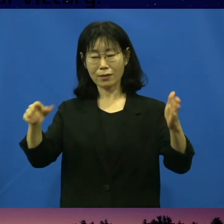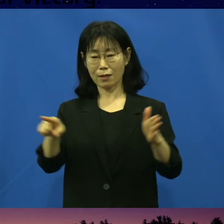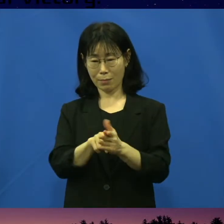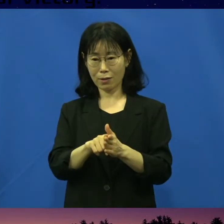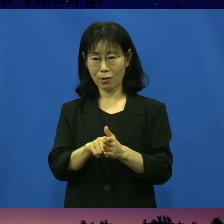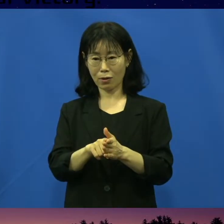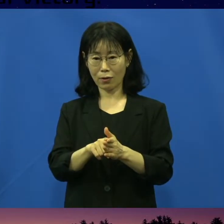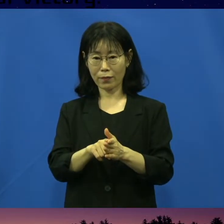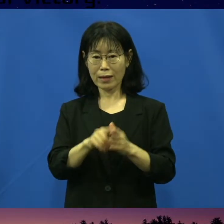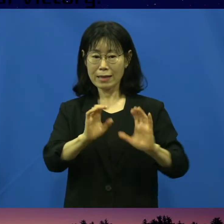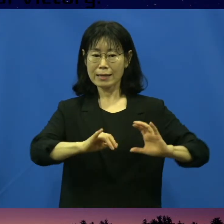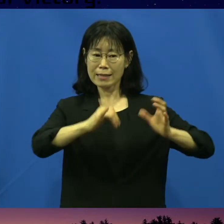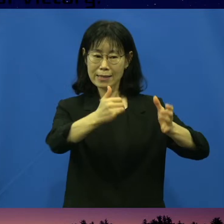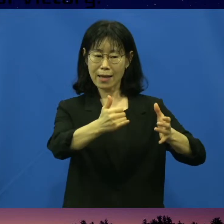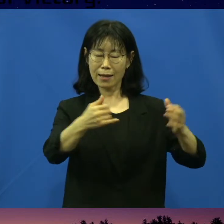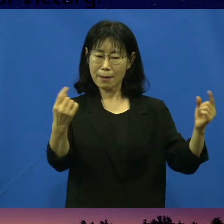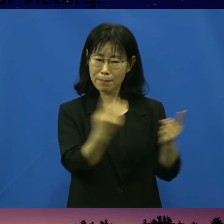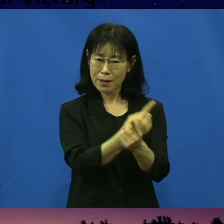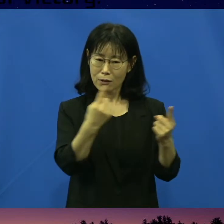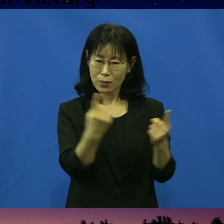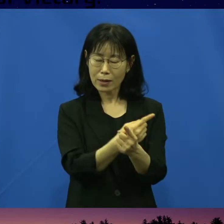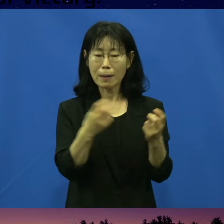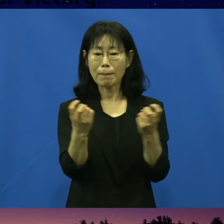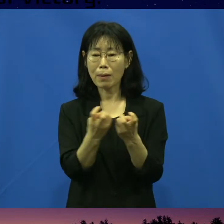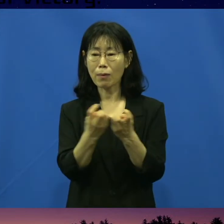이 세상에 다른 길이 없어요.